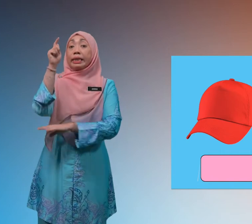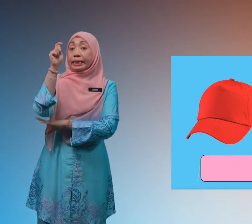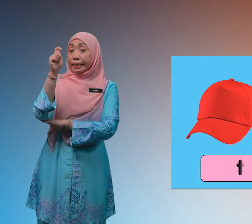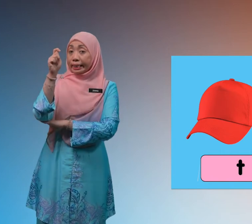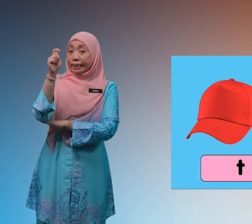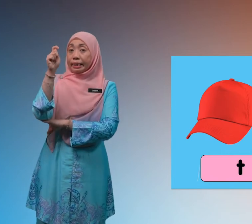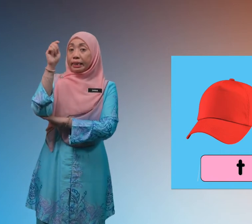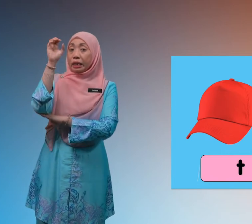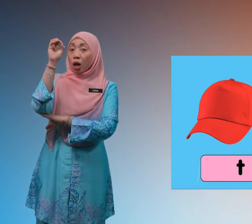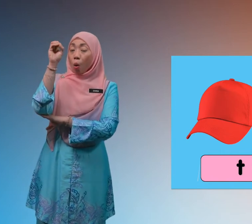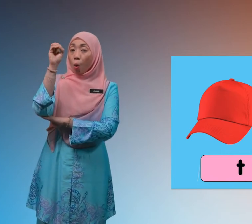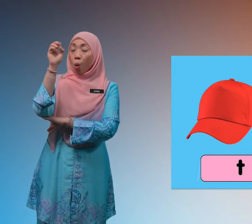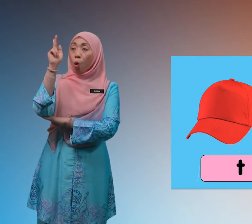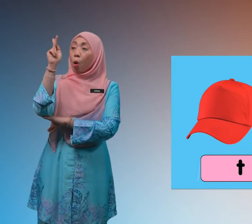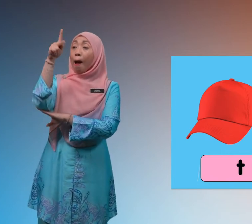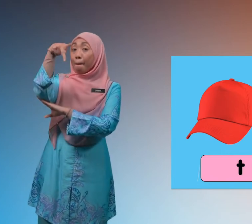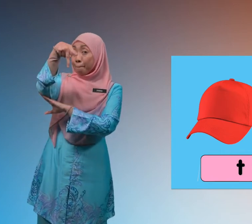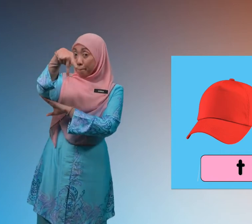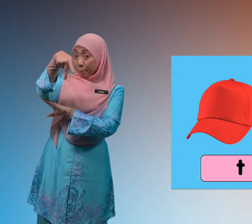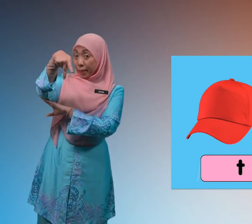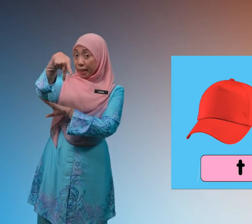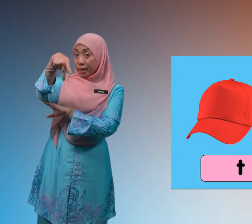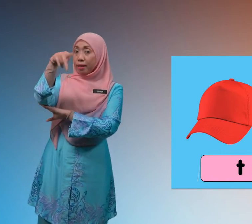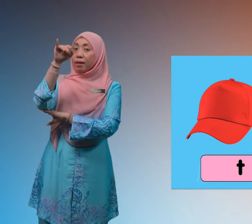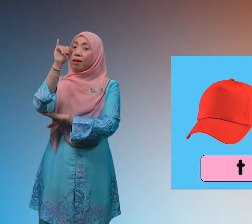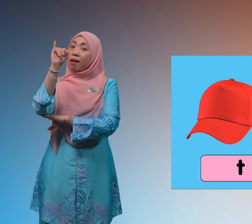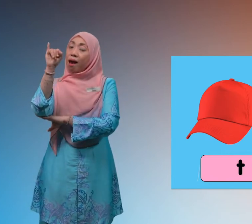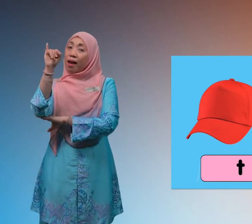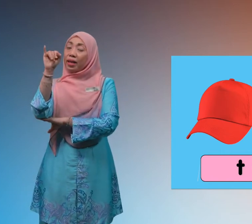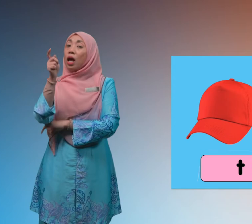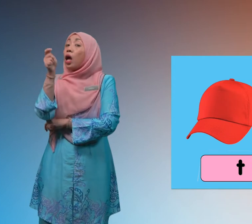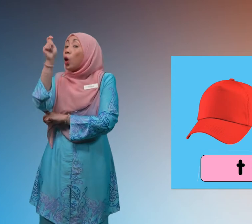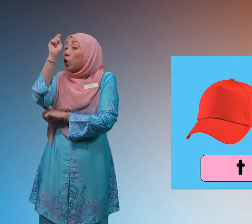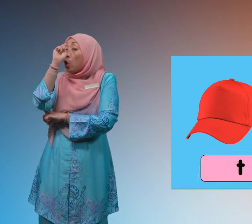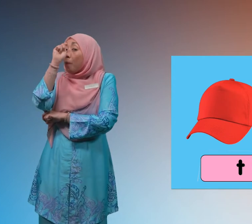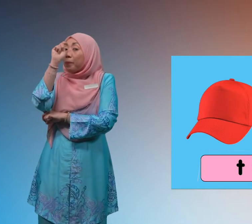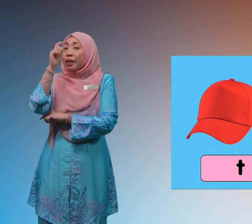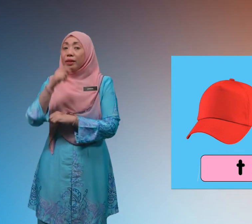T O P I topi.